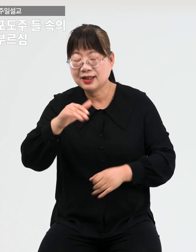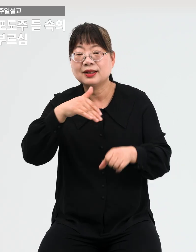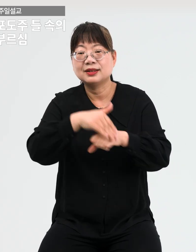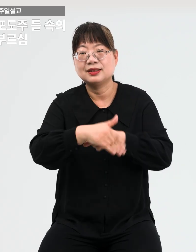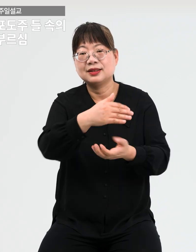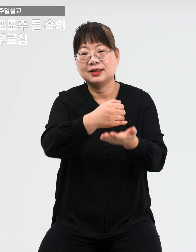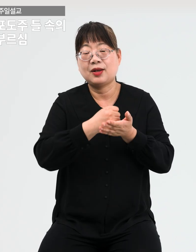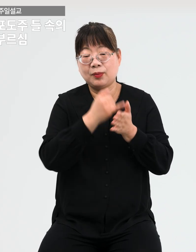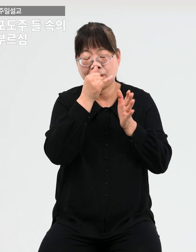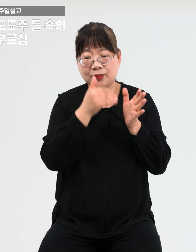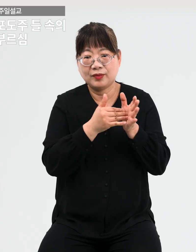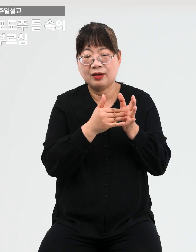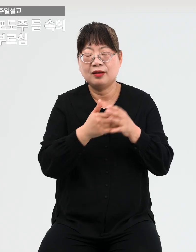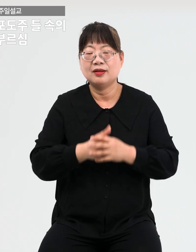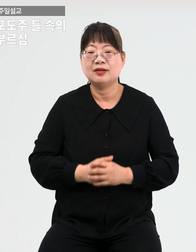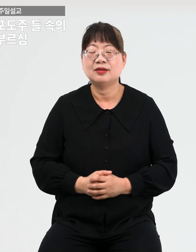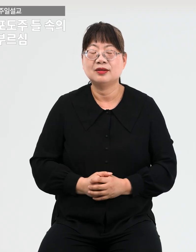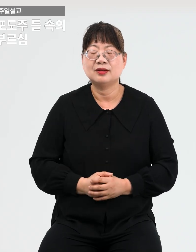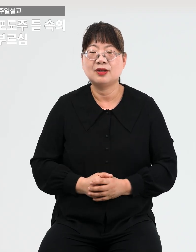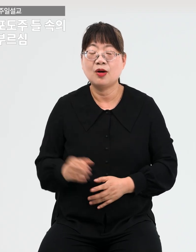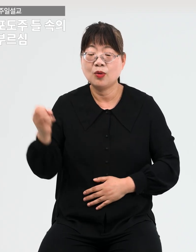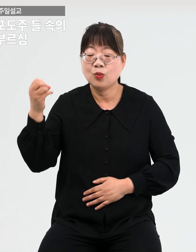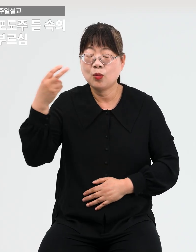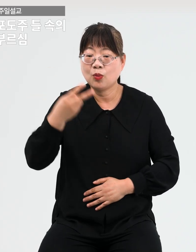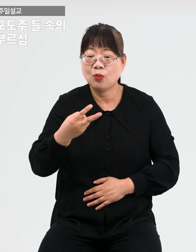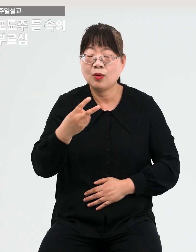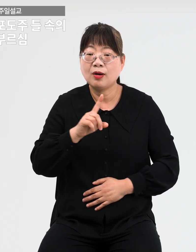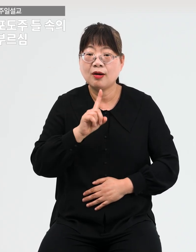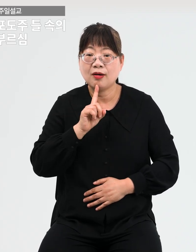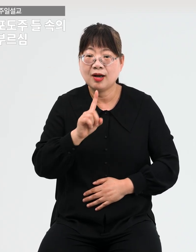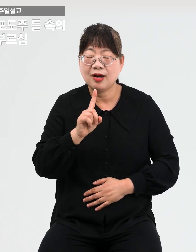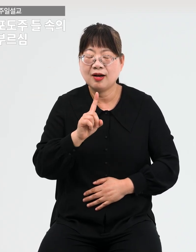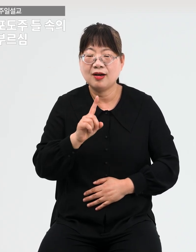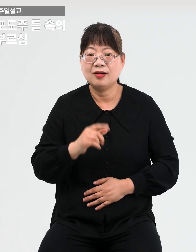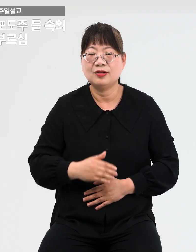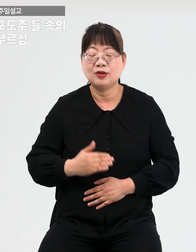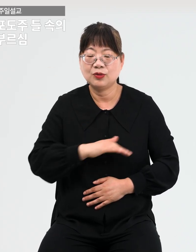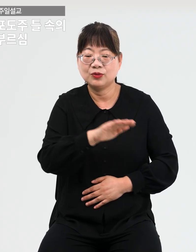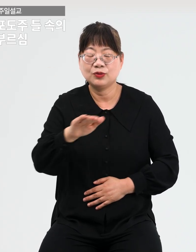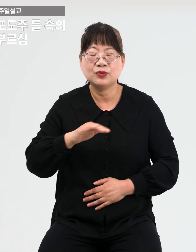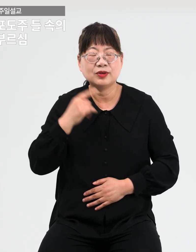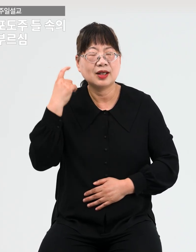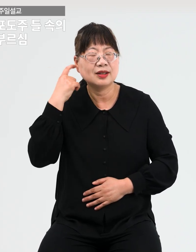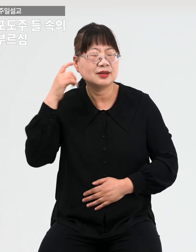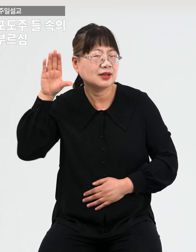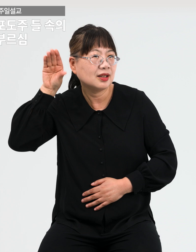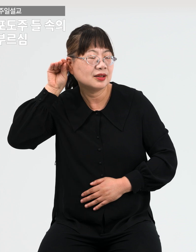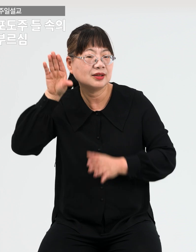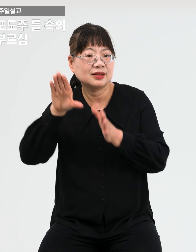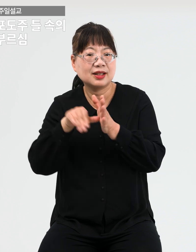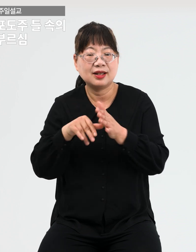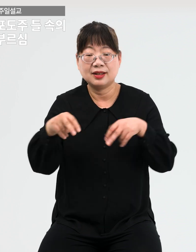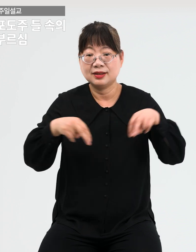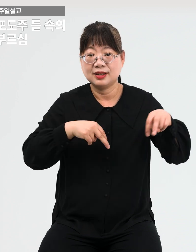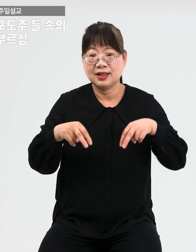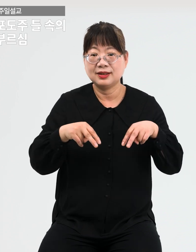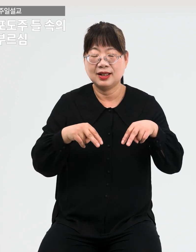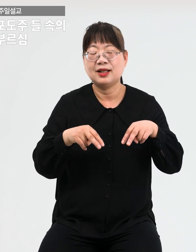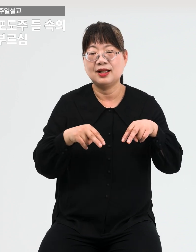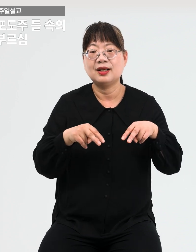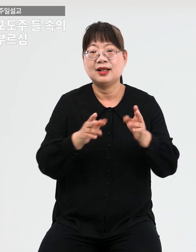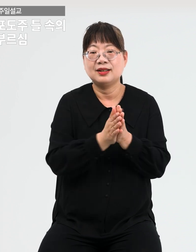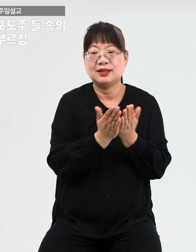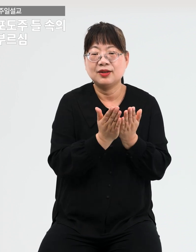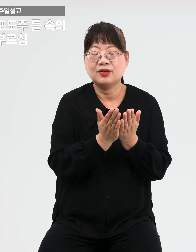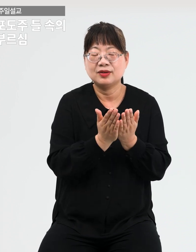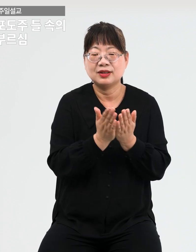있다. 그래서 이 또라는 표현은 매우 우리 귀에 사사기를 강의하는